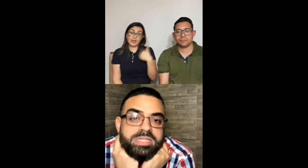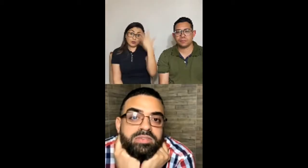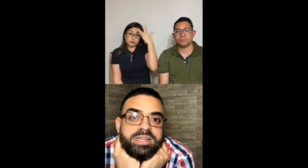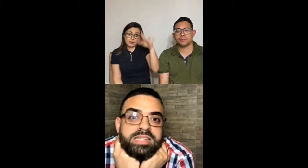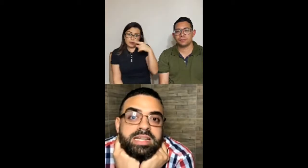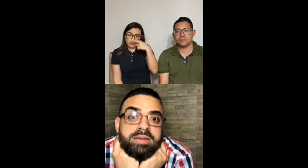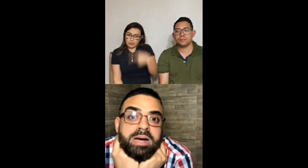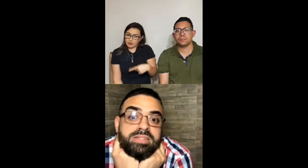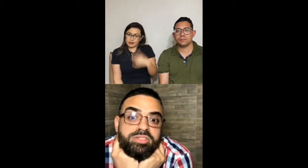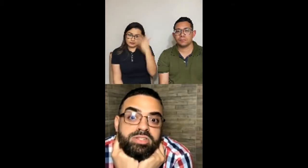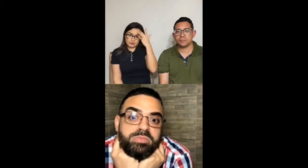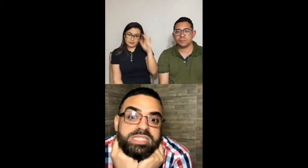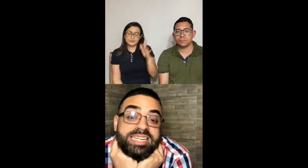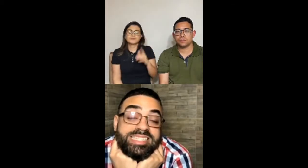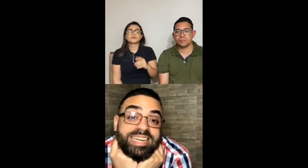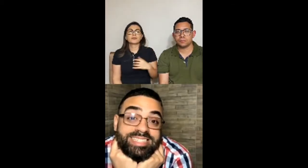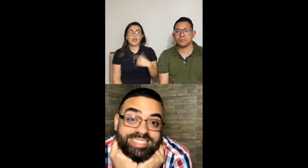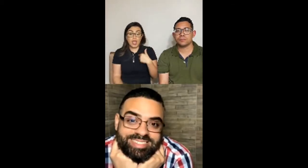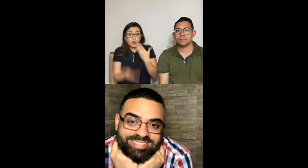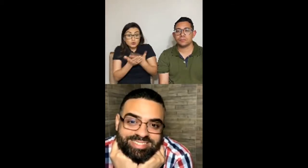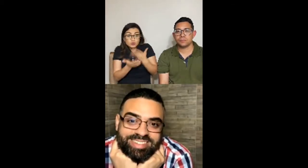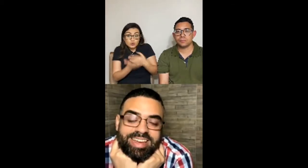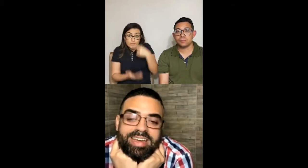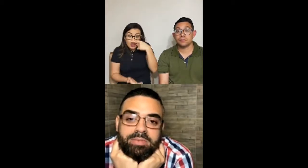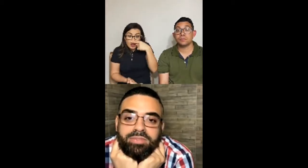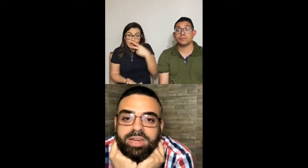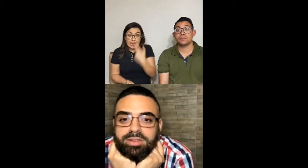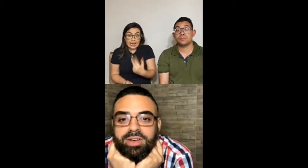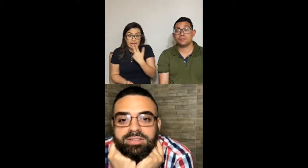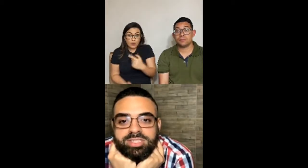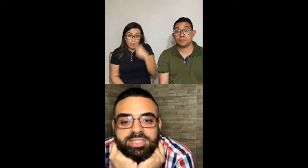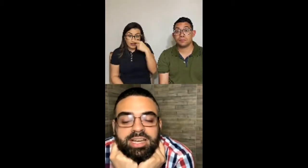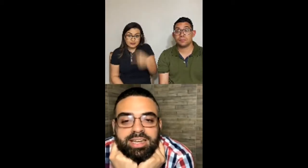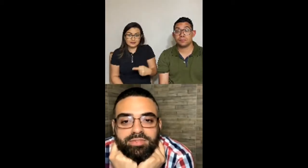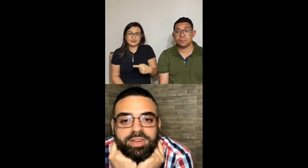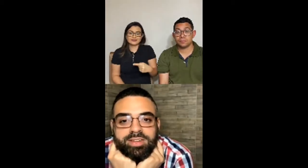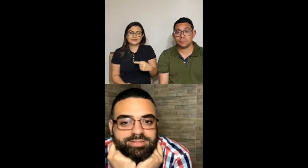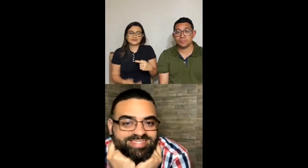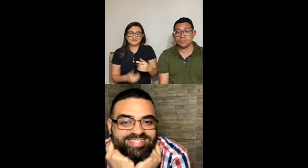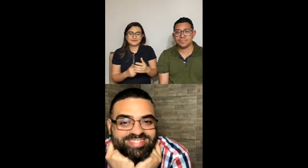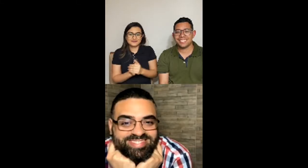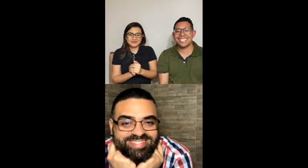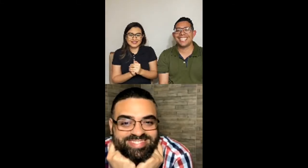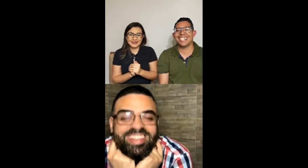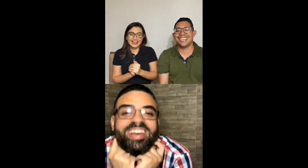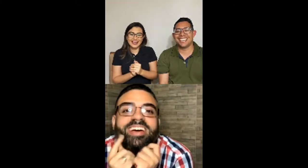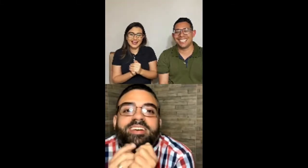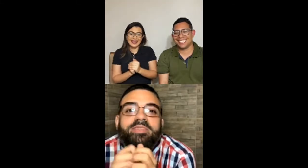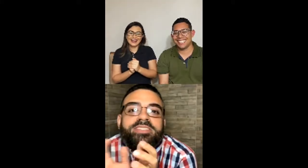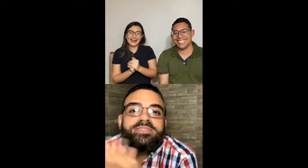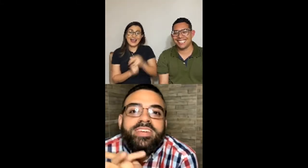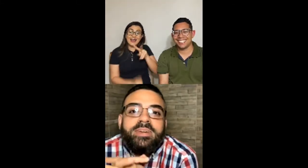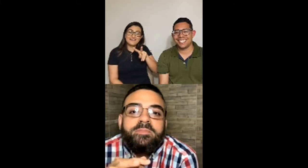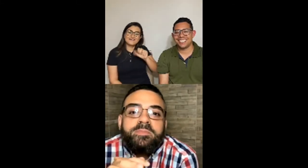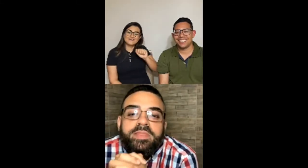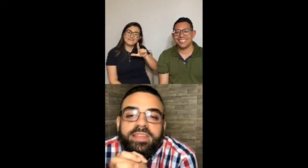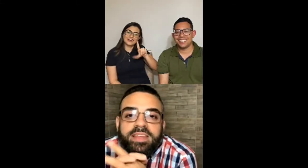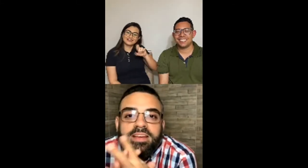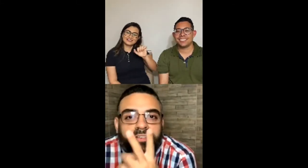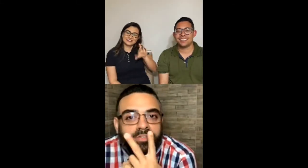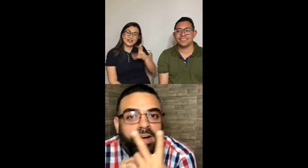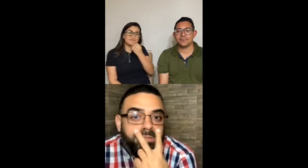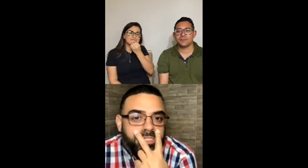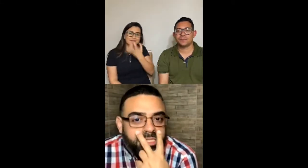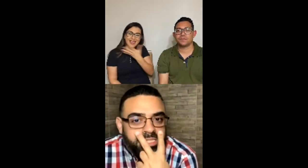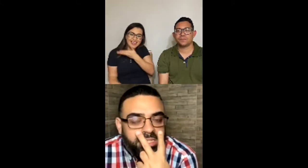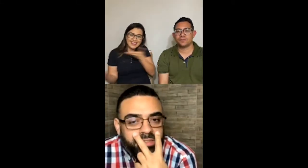olhava para o inglês e você escutava o tailandês. Eu não sabia ainda Thai. Comecei a fazer Thai em março de 2017. Bem-vindo, Valdir.